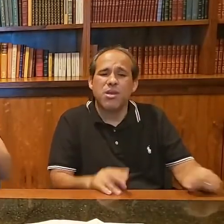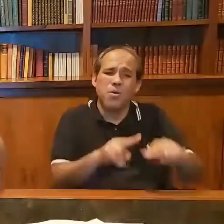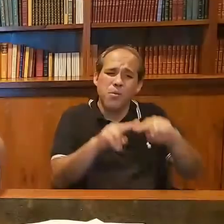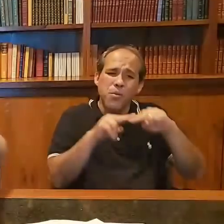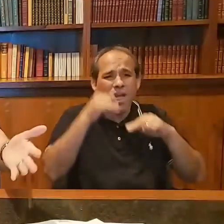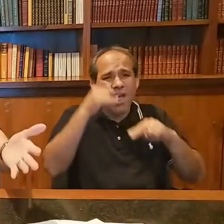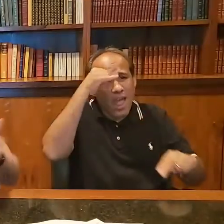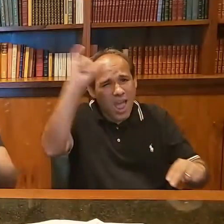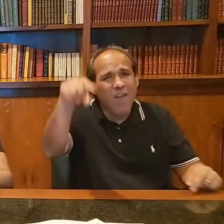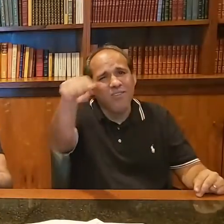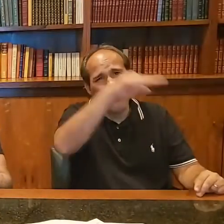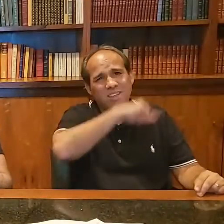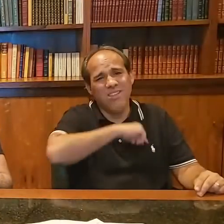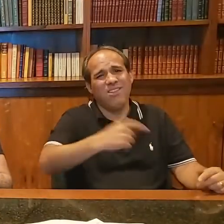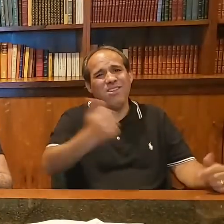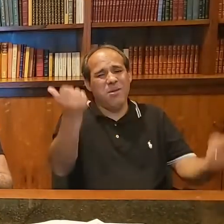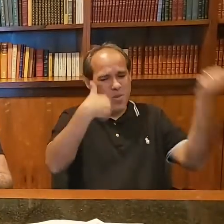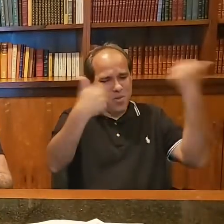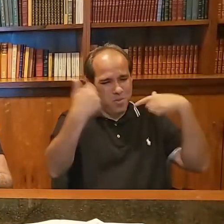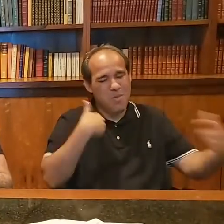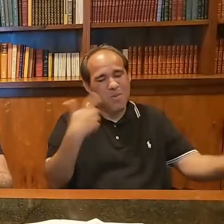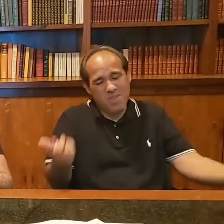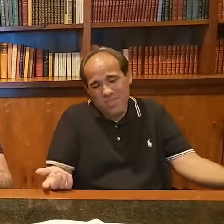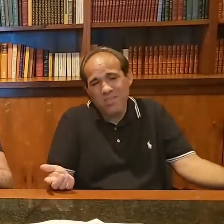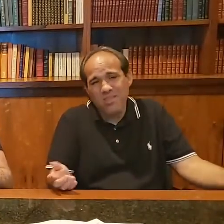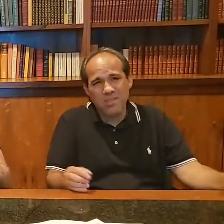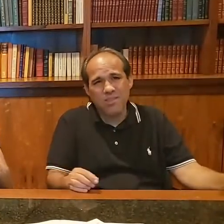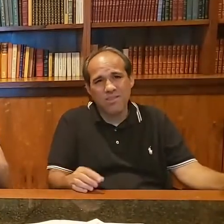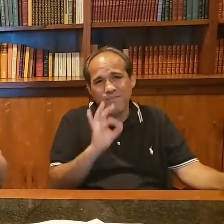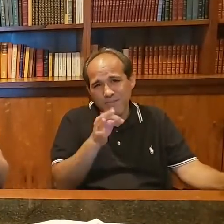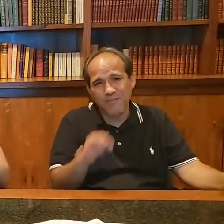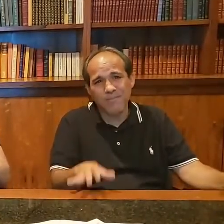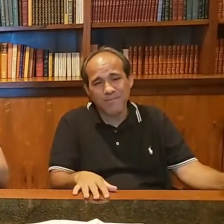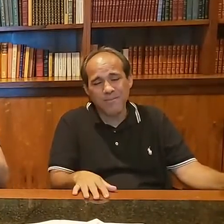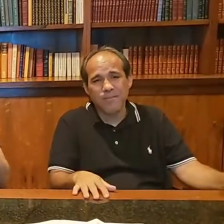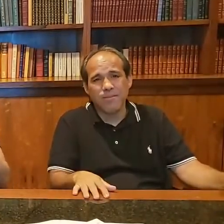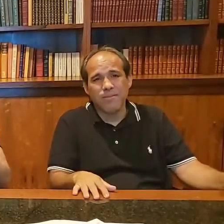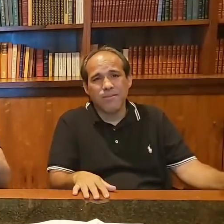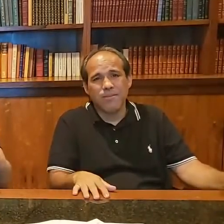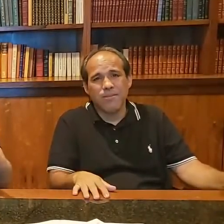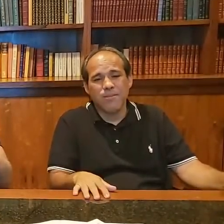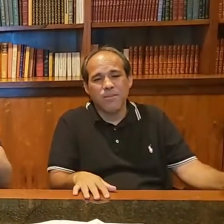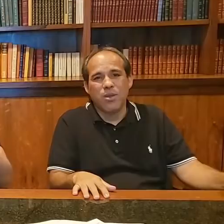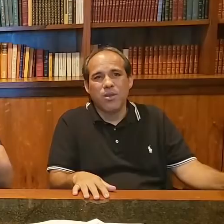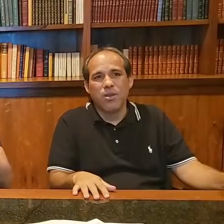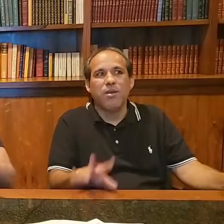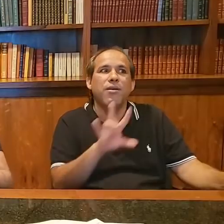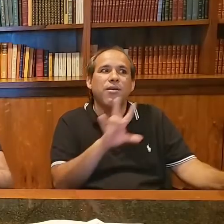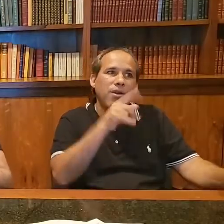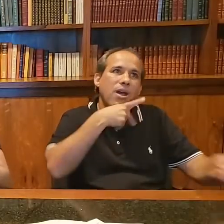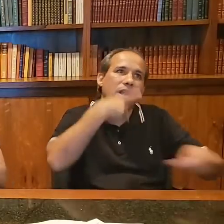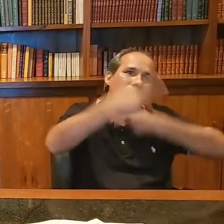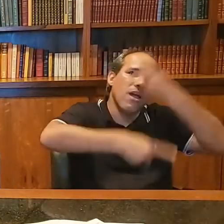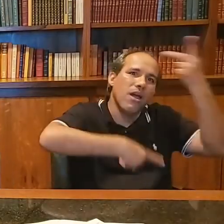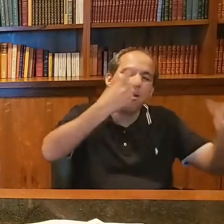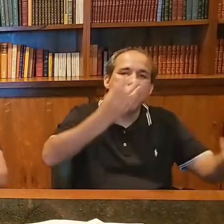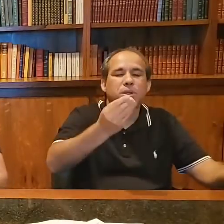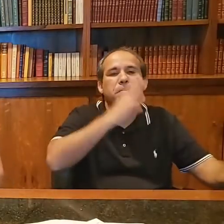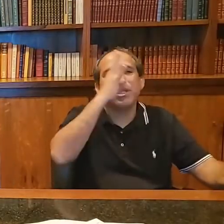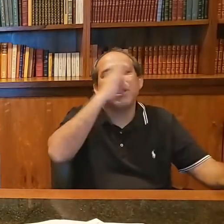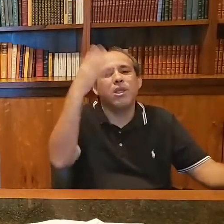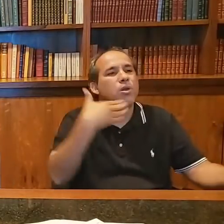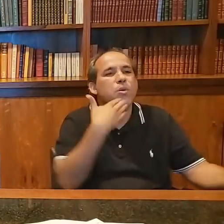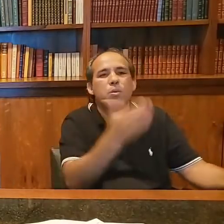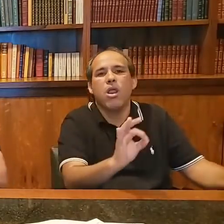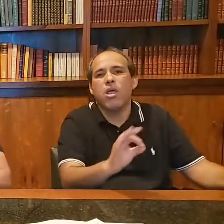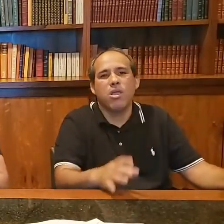Exatamente para evitar o pessoal criticar. Tá? E daí iam falar um montão de besteira, então eu não requeri. Eu